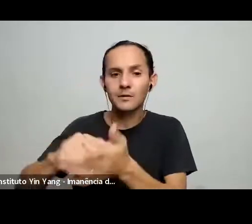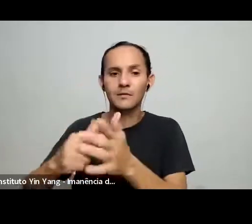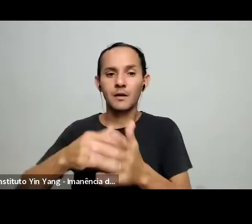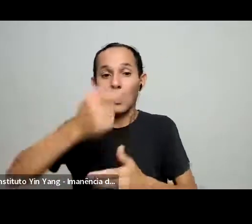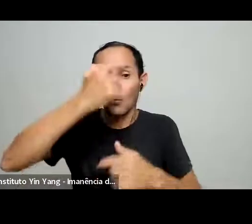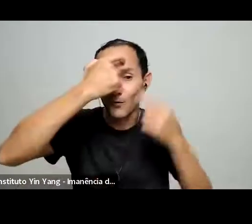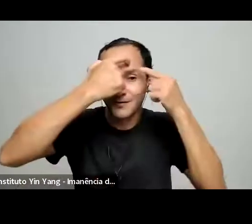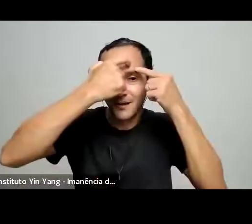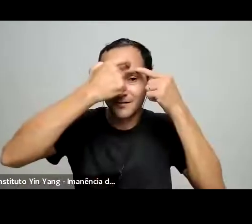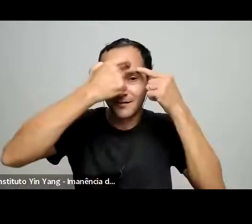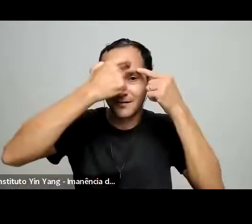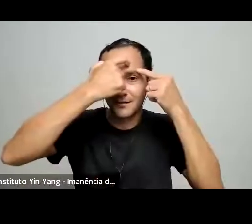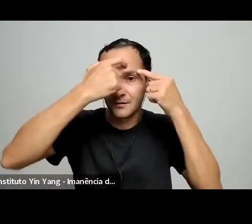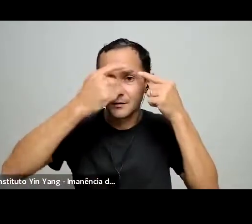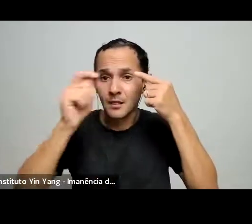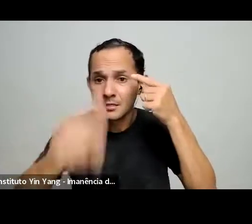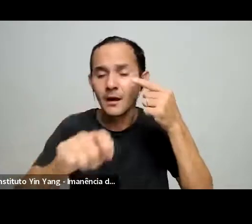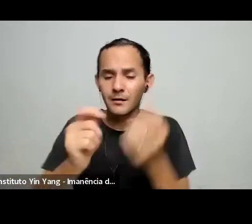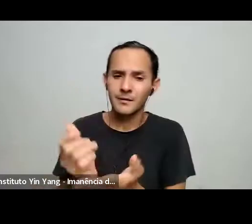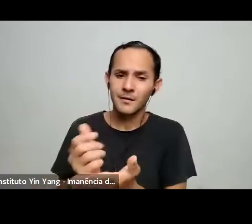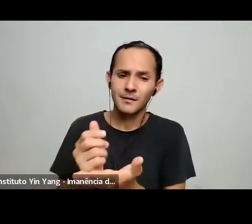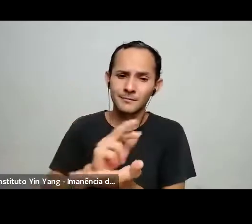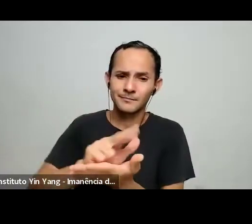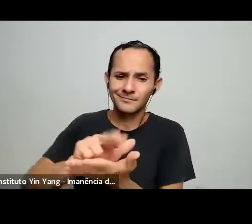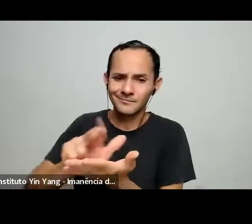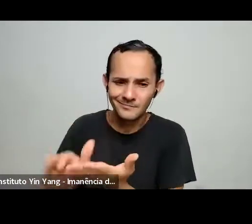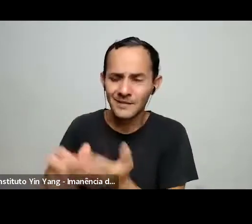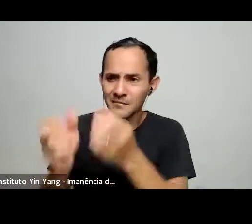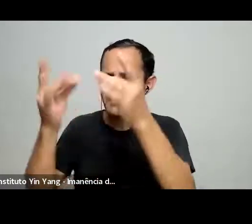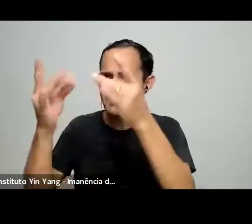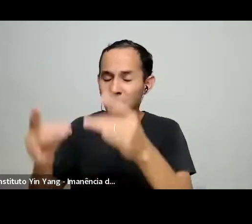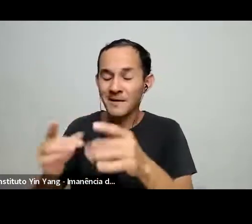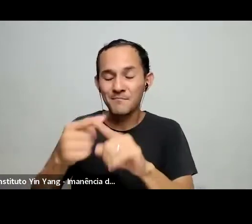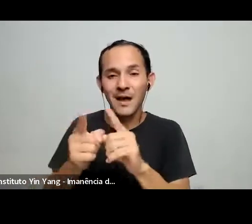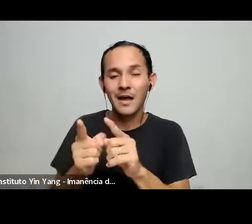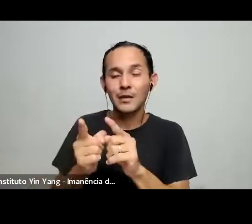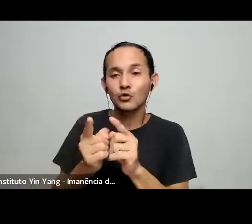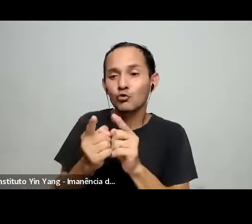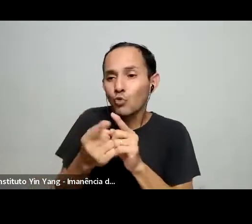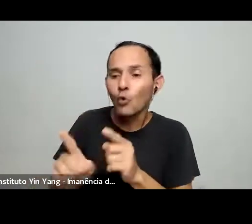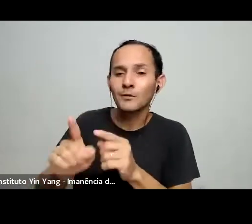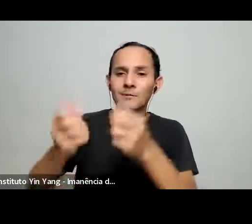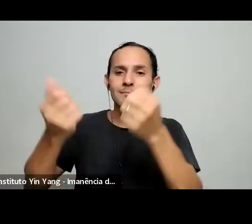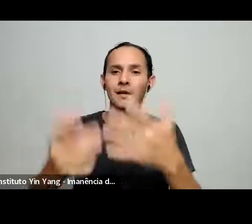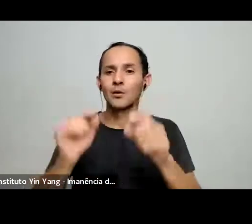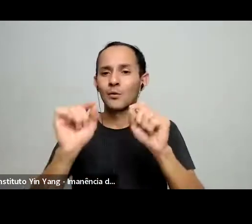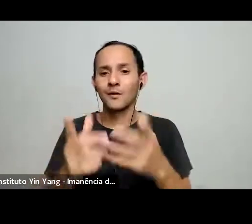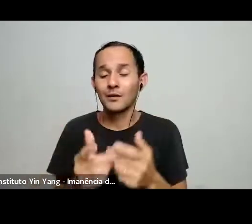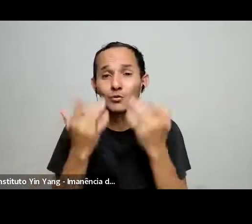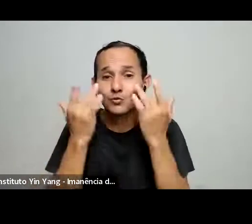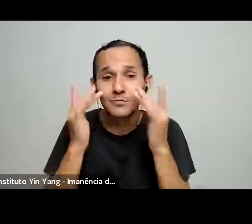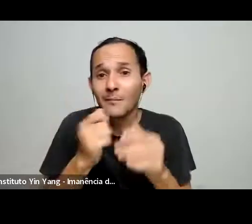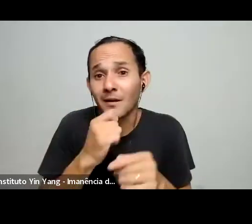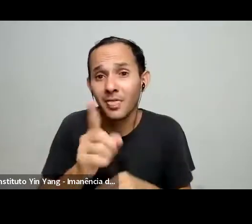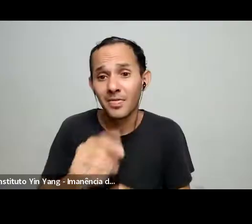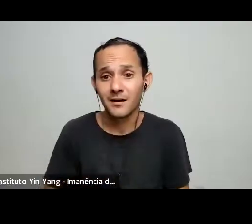consciência. Então, nós podemos ter várias descrições possíveis, mas, em última instância, a gente não sabe ainda.